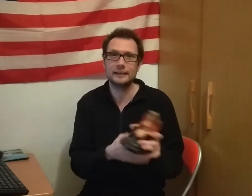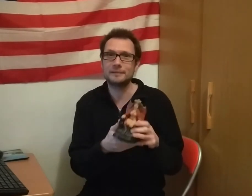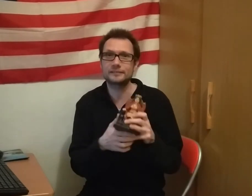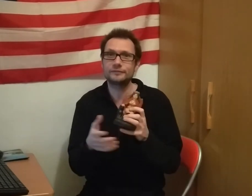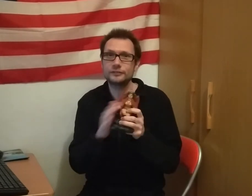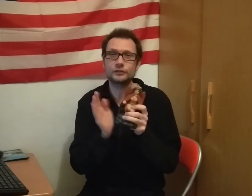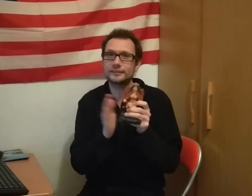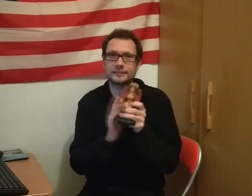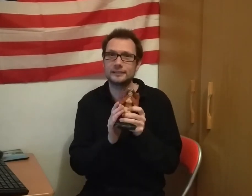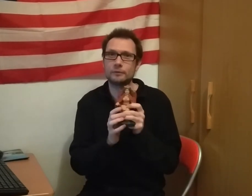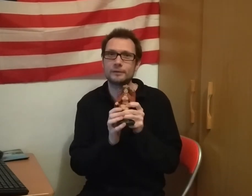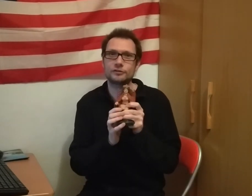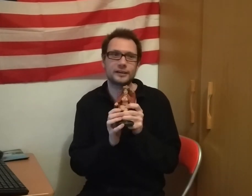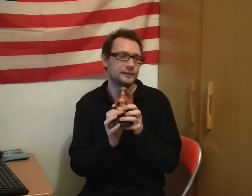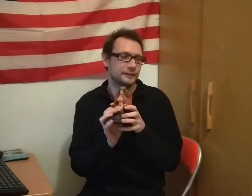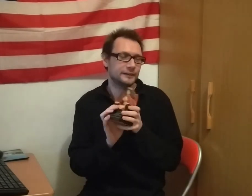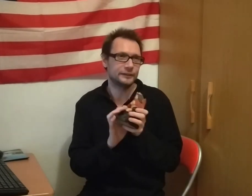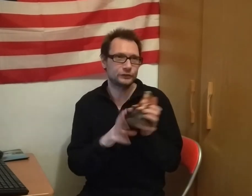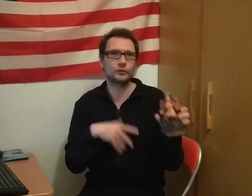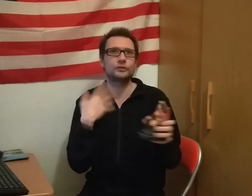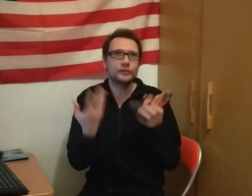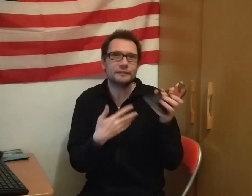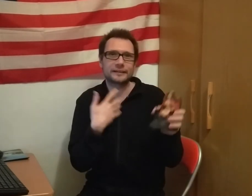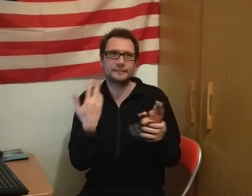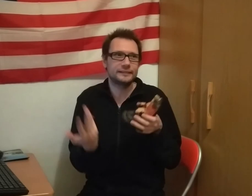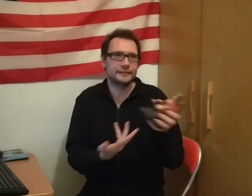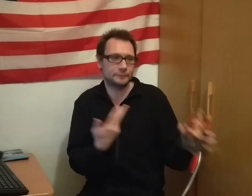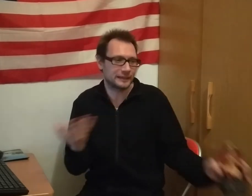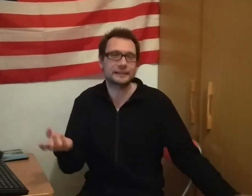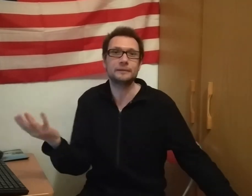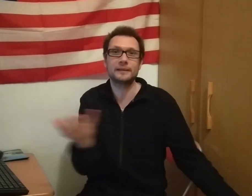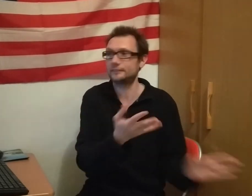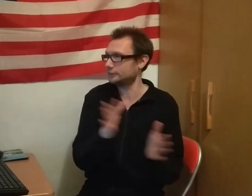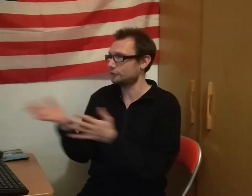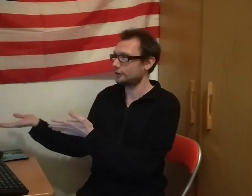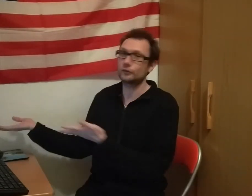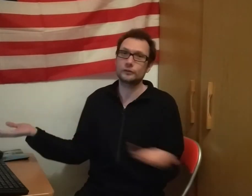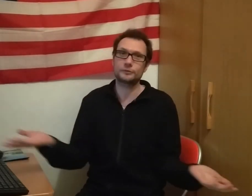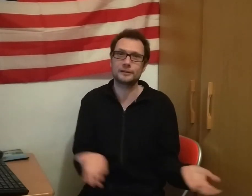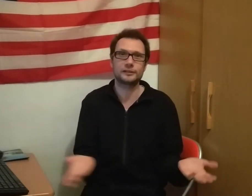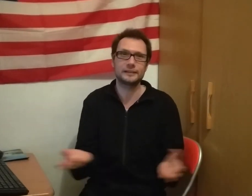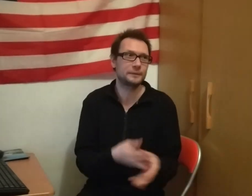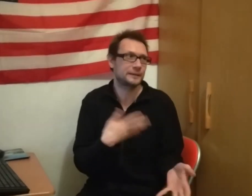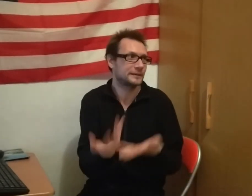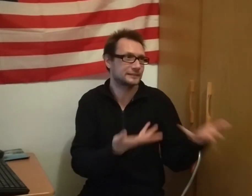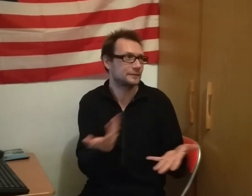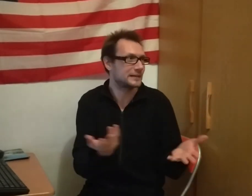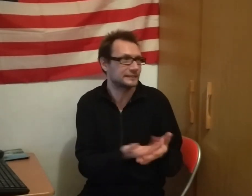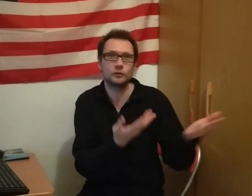el más visto es este, de la Pompa Gira. Entonces, a ver si. Aquí también, yo chico, no tengo espacio aquí para hacer más. Tengo